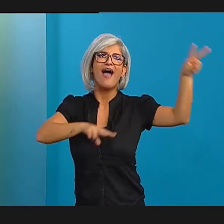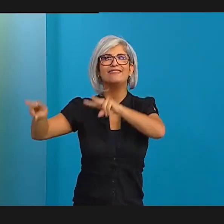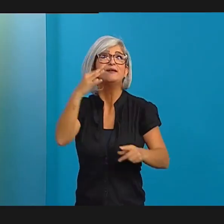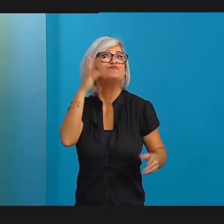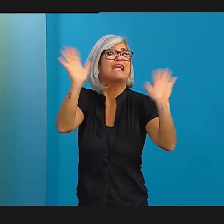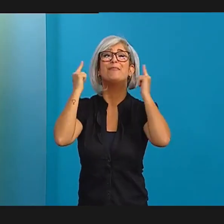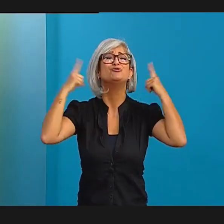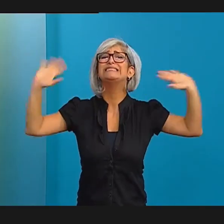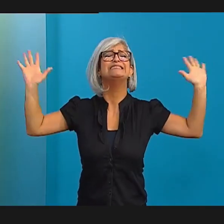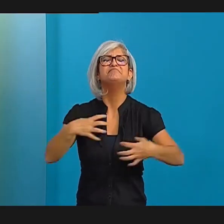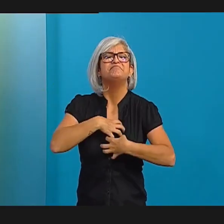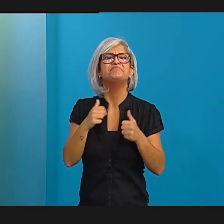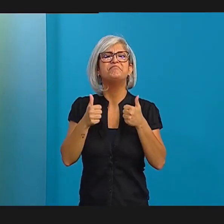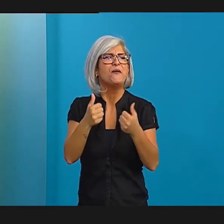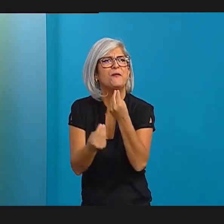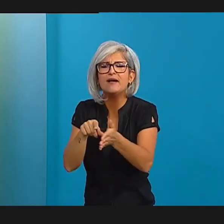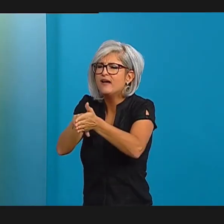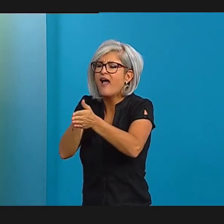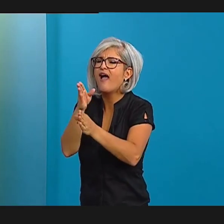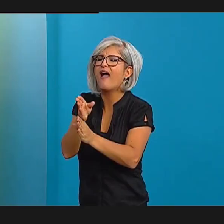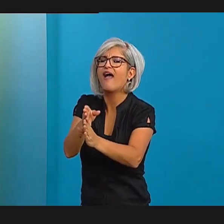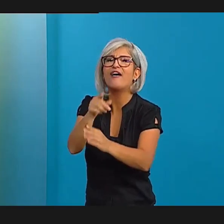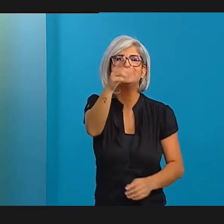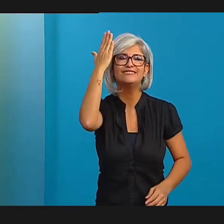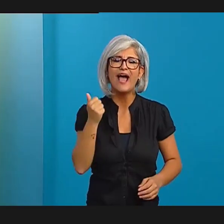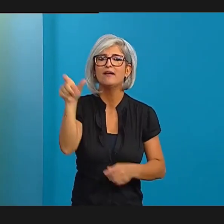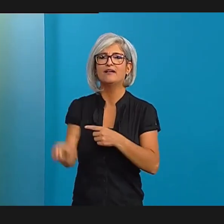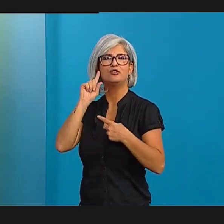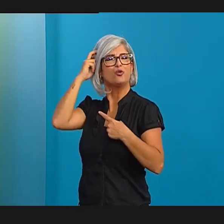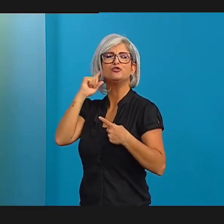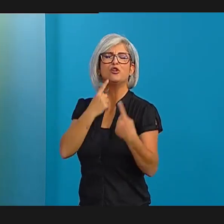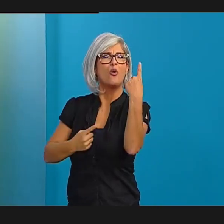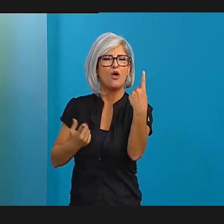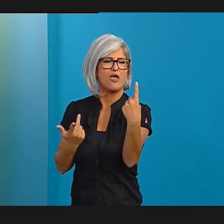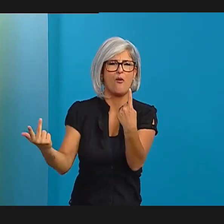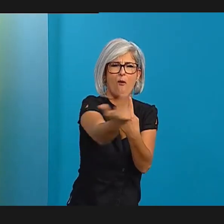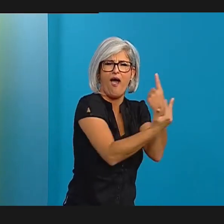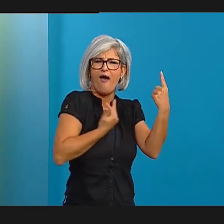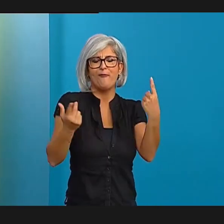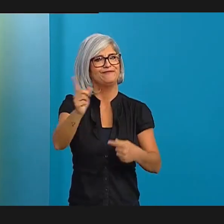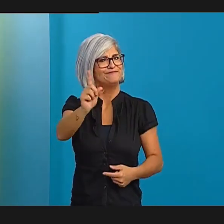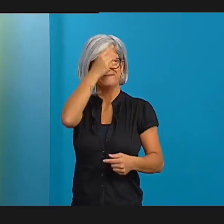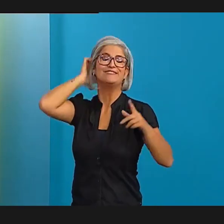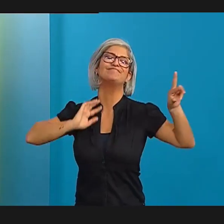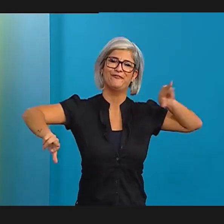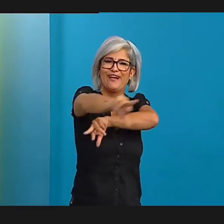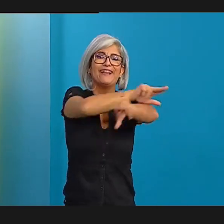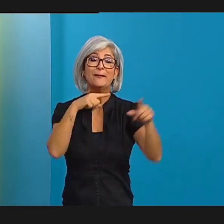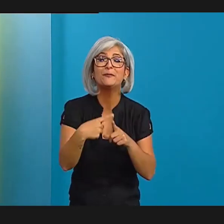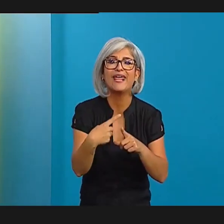sobre a questão das experiências visuais, já que a audição não traz informação alguma, mas a experiência visual sim. Isso faz parte da cultura surda. Todos os surdos são iguais? Não, eles